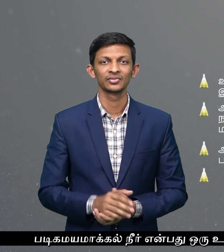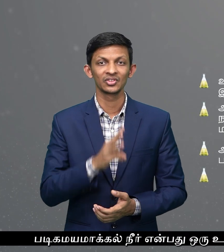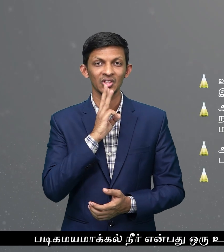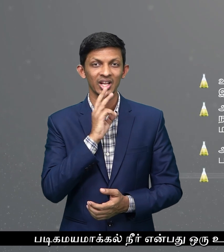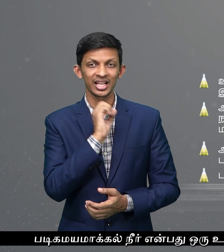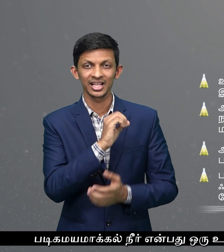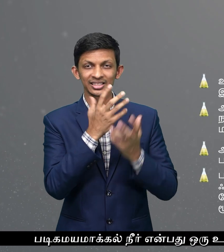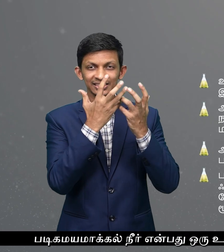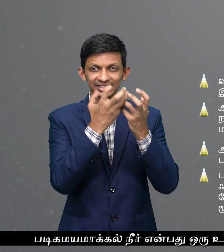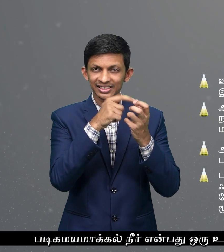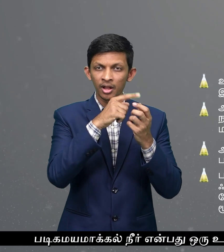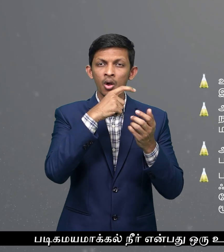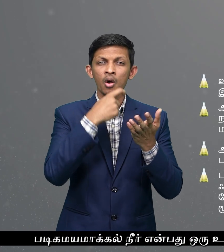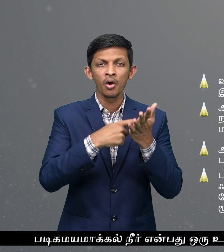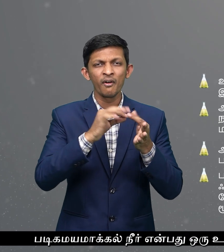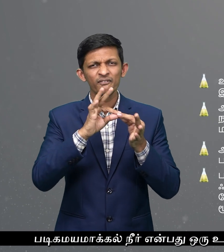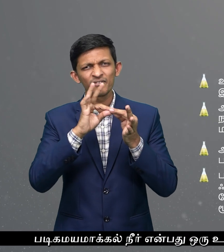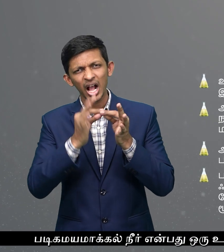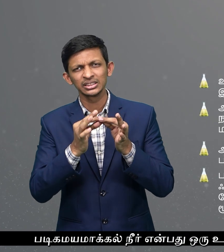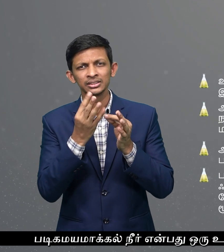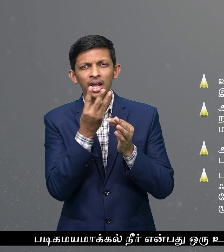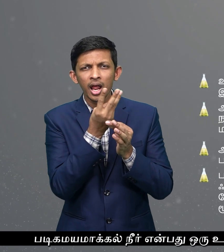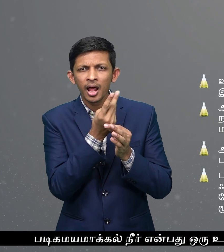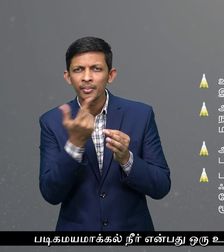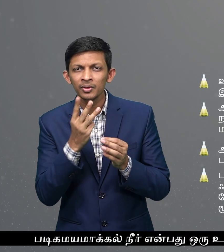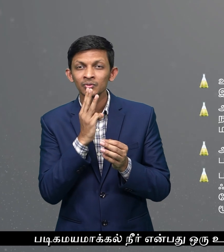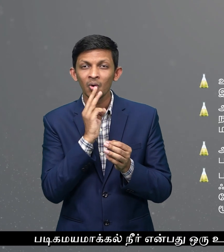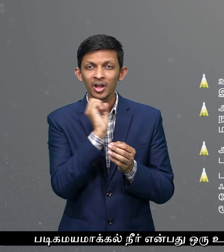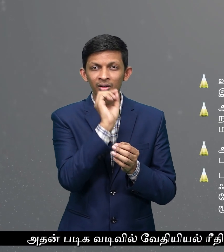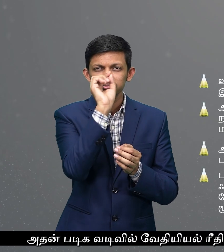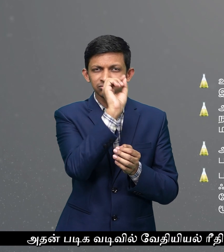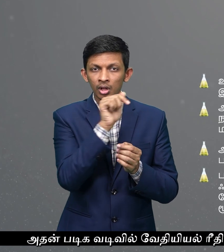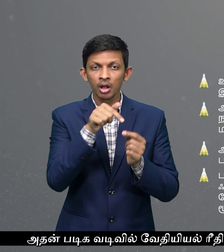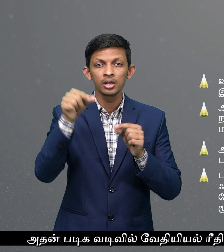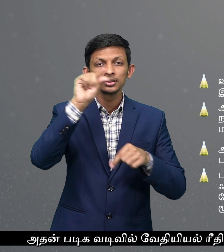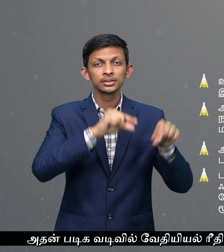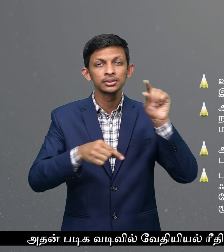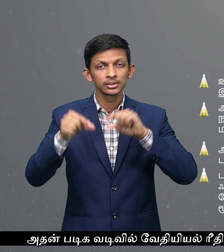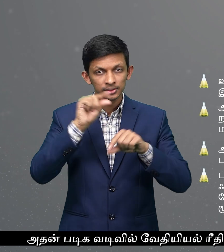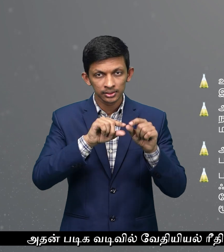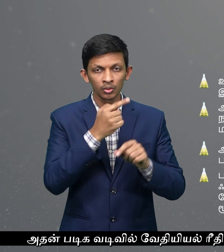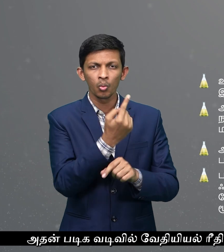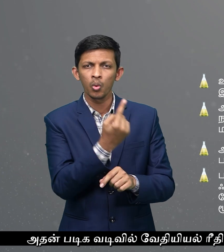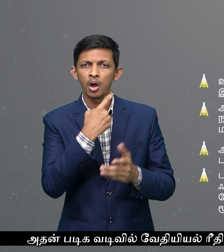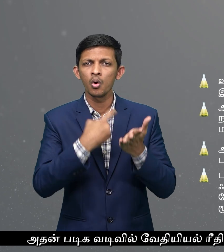படிகமயமாக்கல் நீர் என்பது ஒரு உப்பின் ஒவ்வொரு சூத்திர அலகுகளிலும் அதன் படிக வடிவில் வேதியியல்